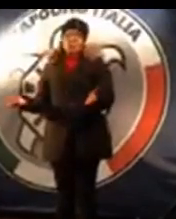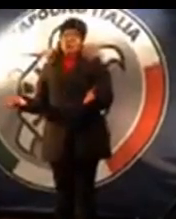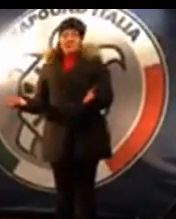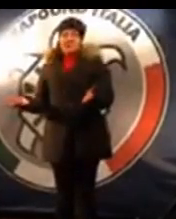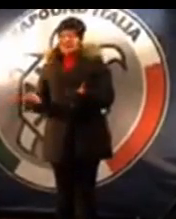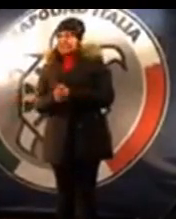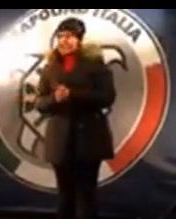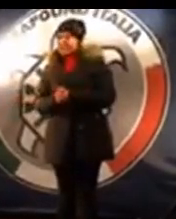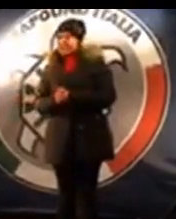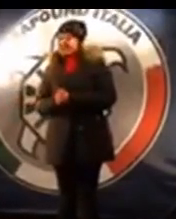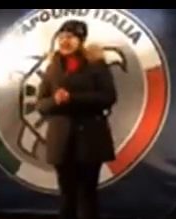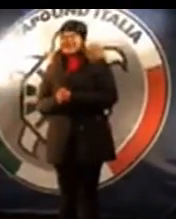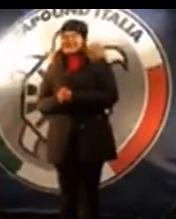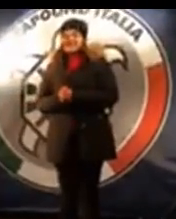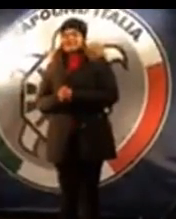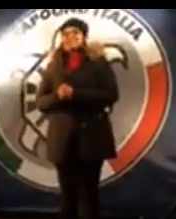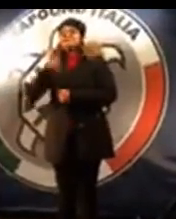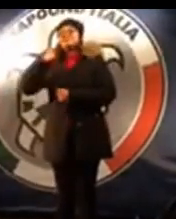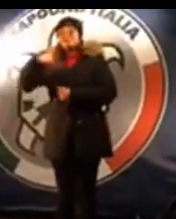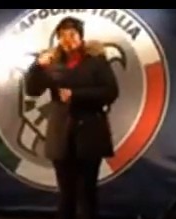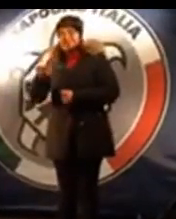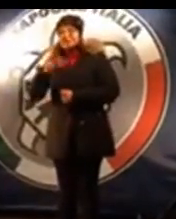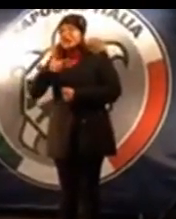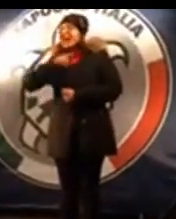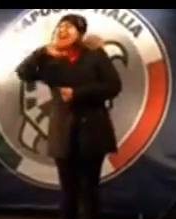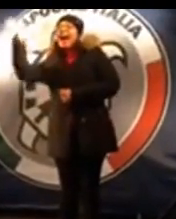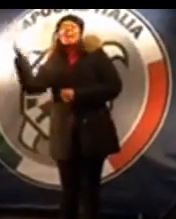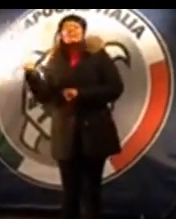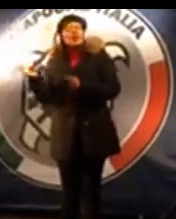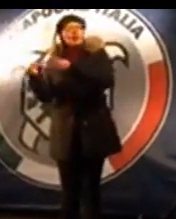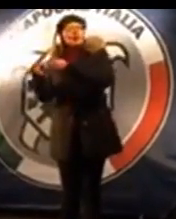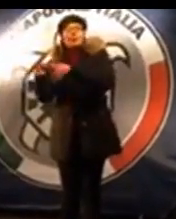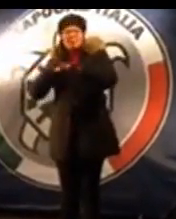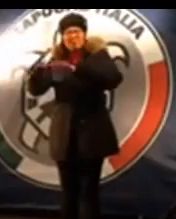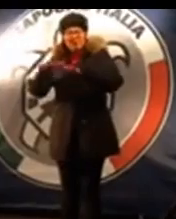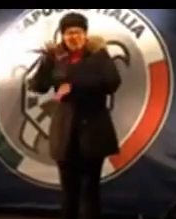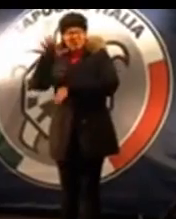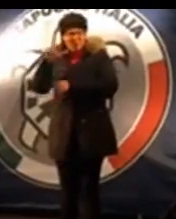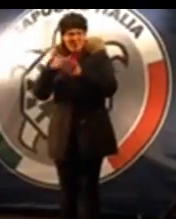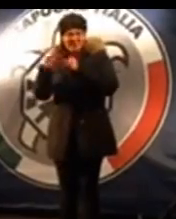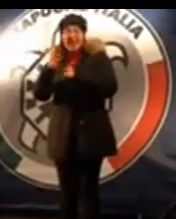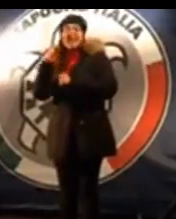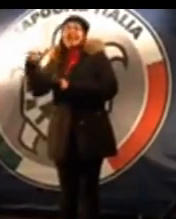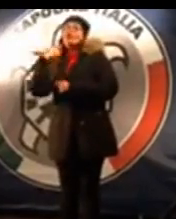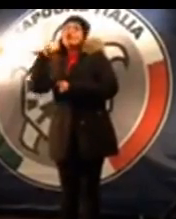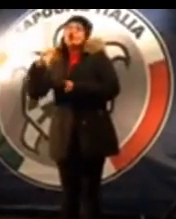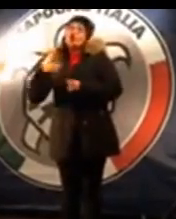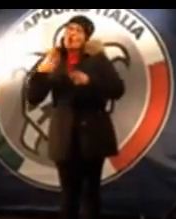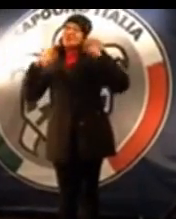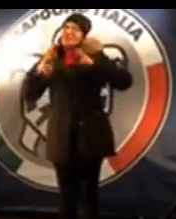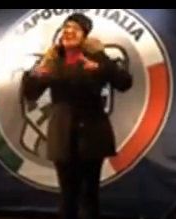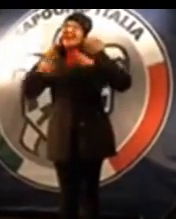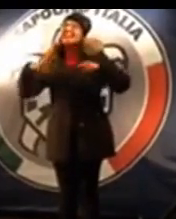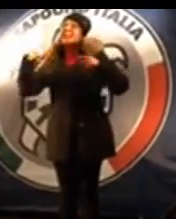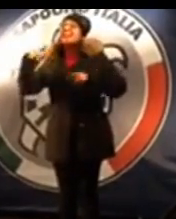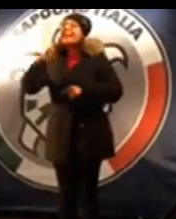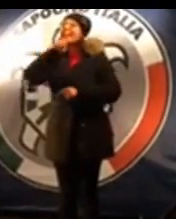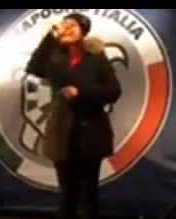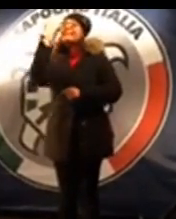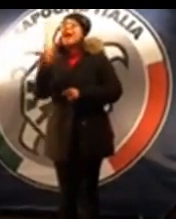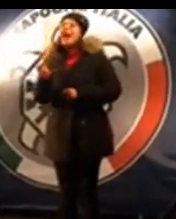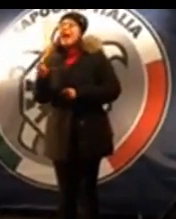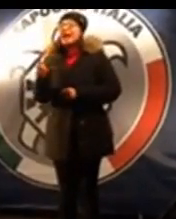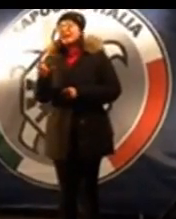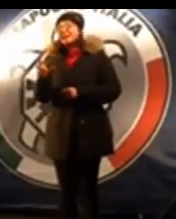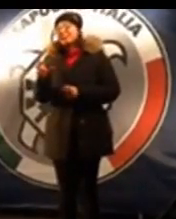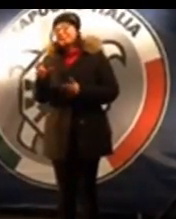Poi ci sono gli altri fantastici ragazzi del Movimento 5 Stelle, una speranza per l'Italia, sì, ma una speranza ormai